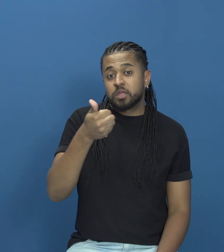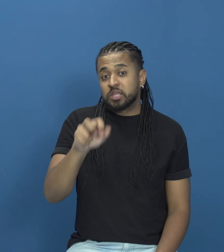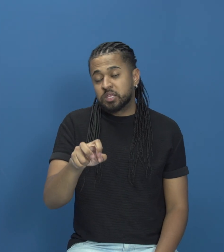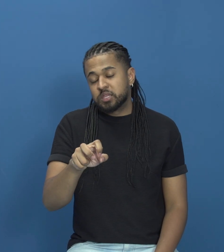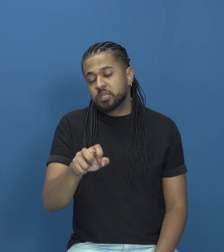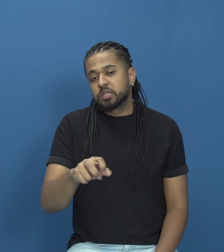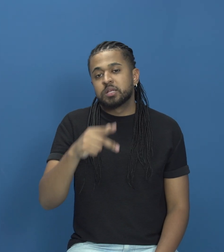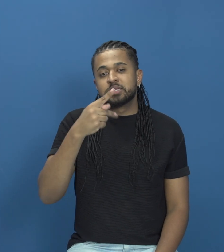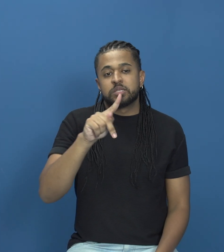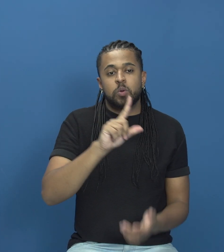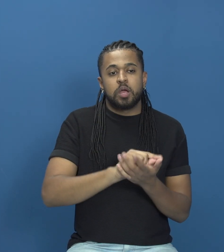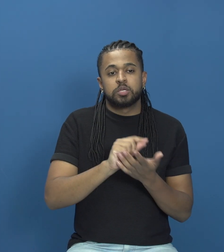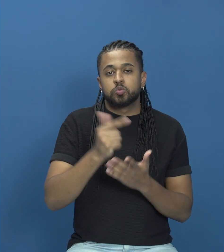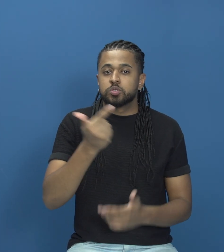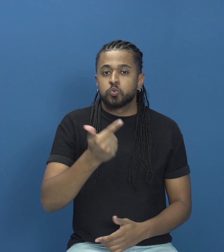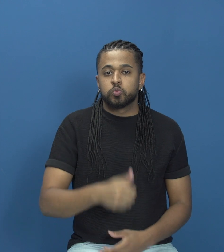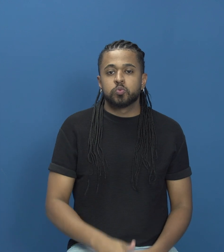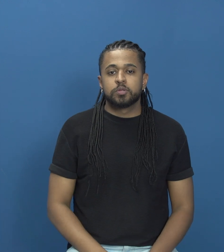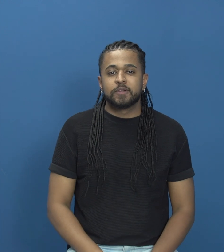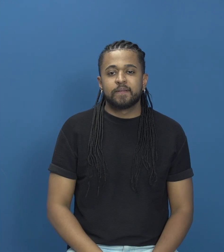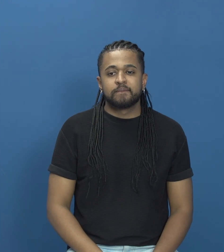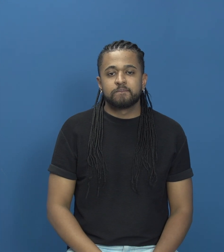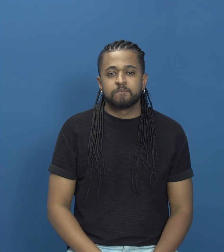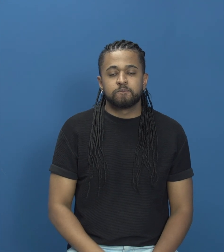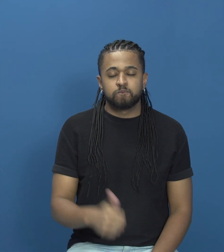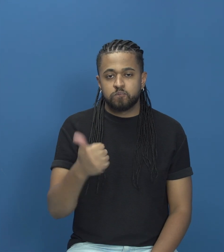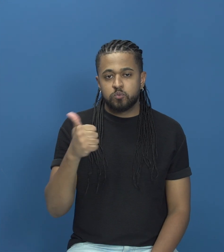13.146/2015, em seu artigo 2º.